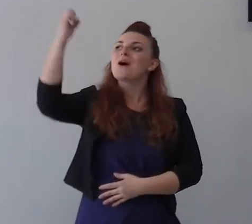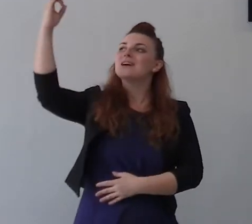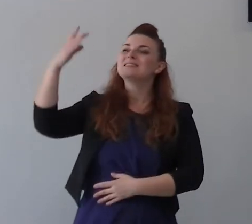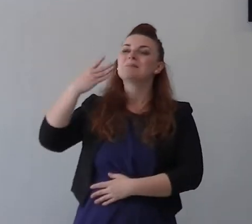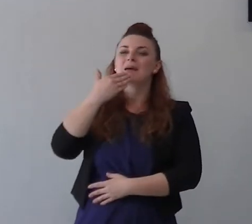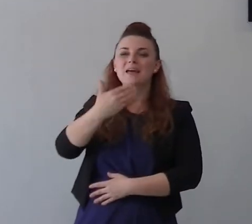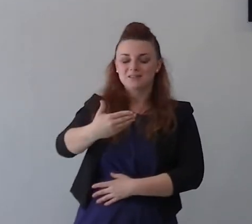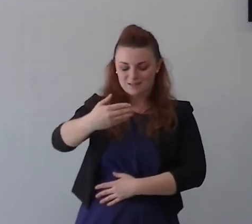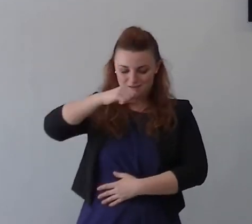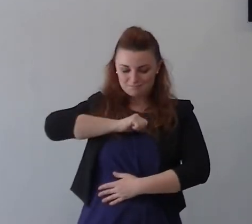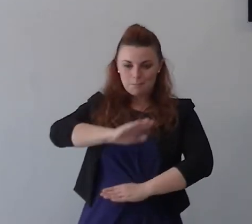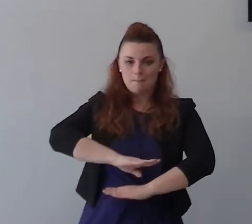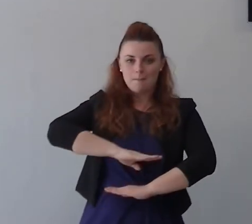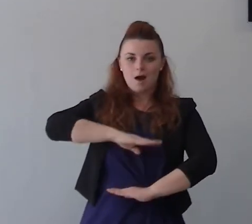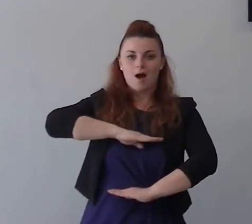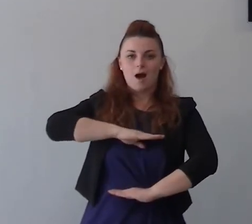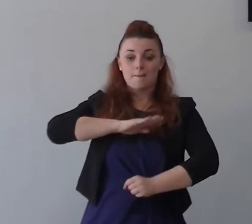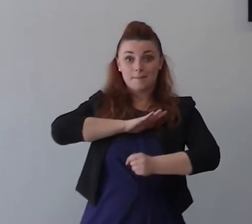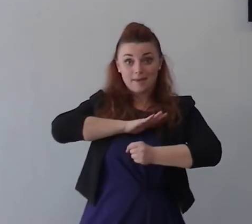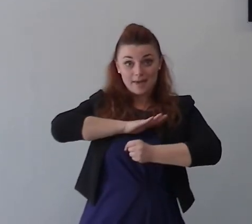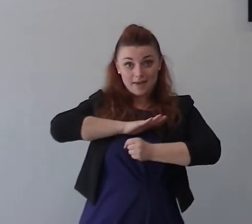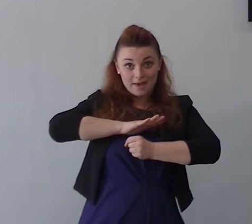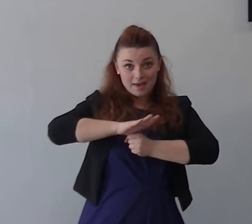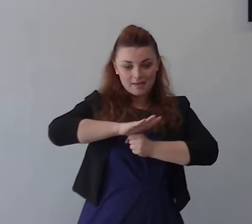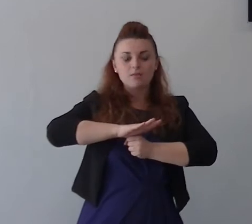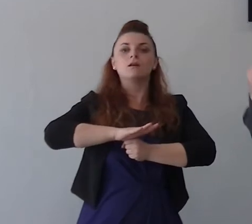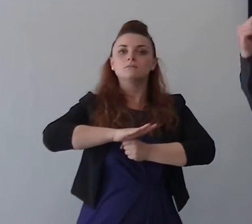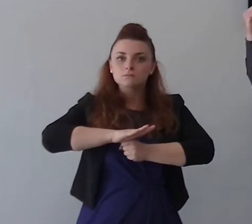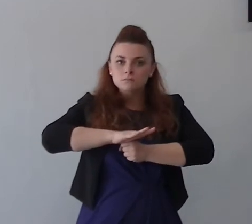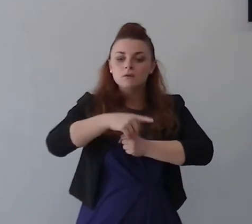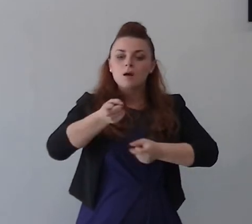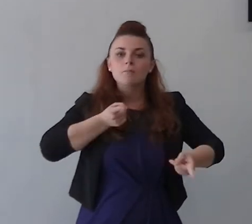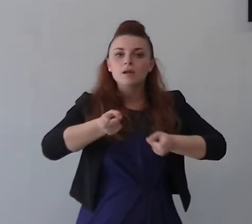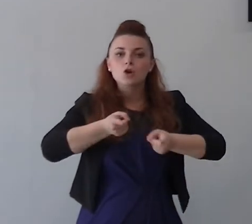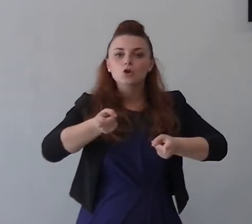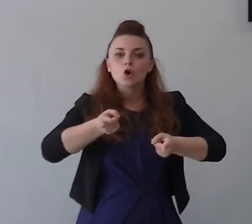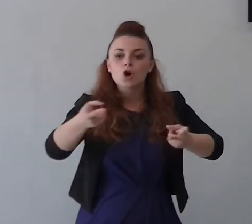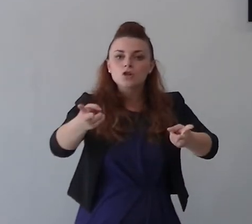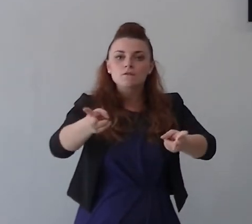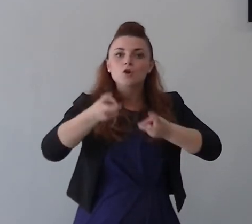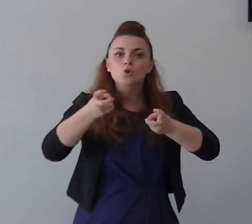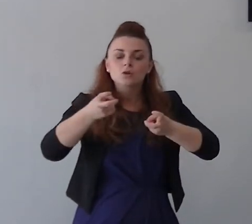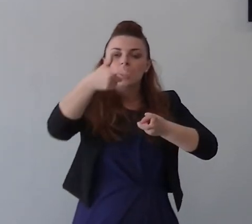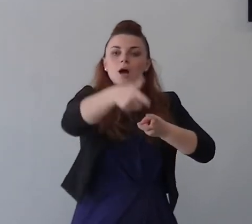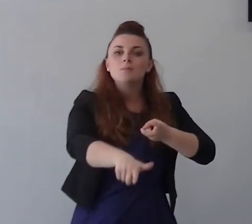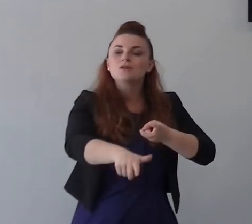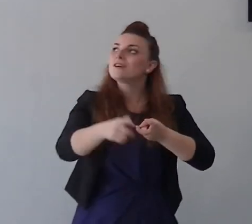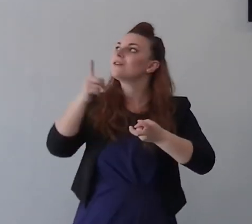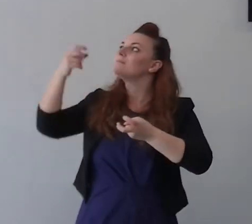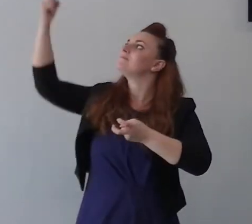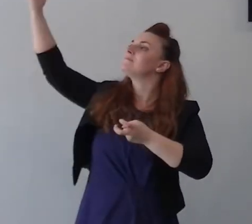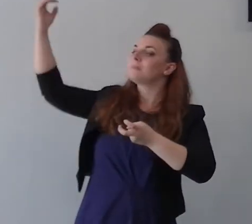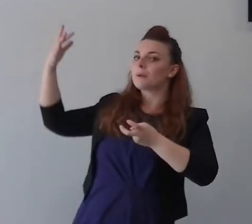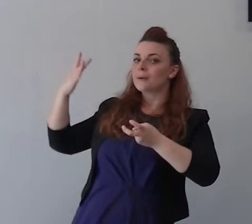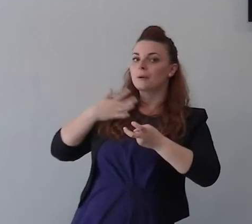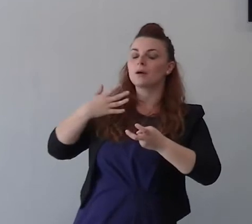nuovo credente. Allora ti dico, sfrutta questo momento, sfrutta questo Spirito di Dio che scende su di te, che è sceso su di